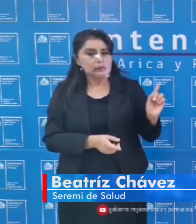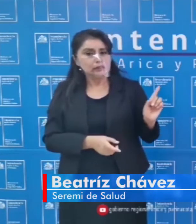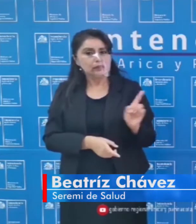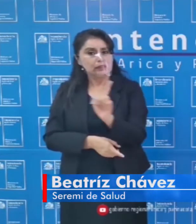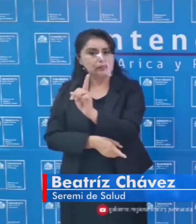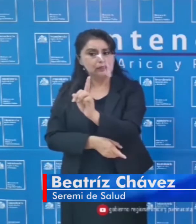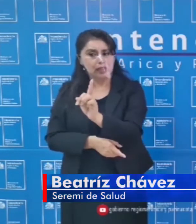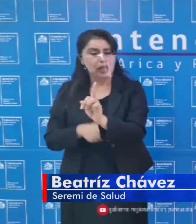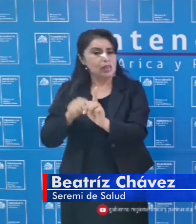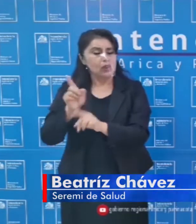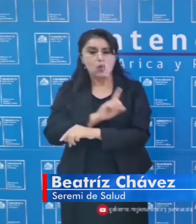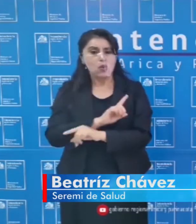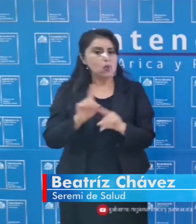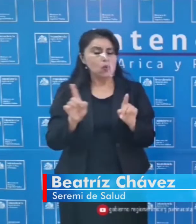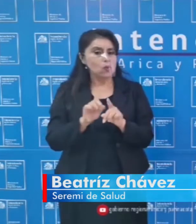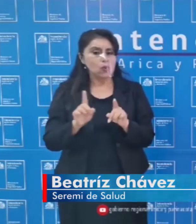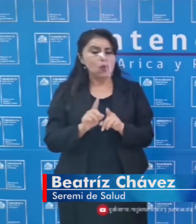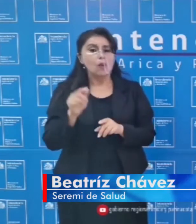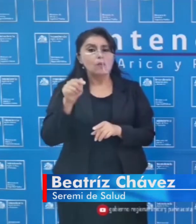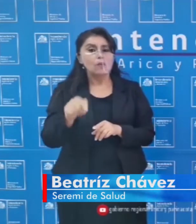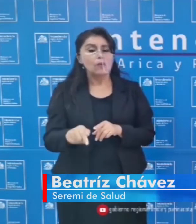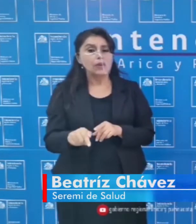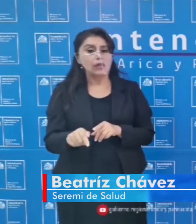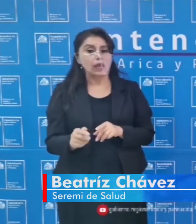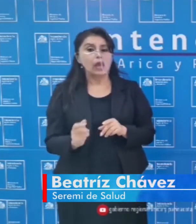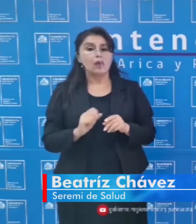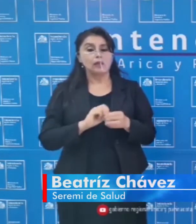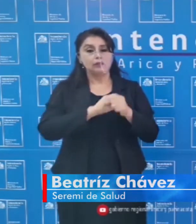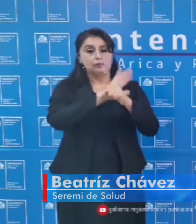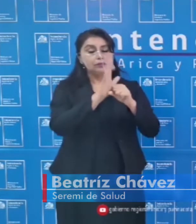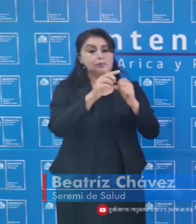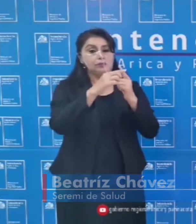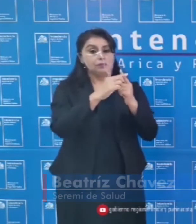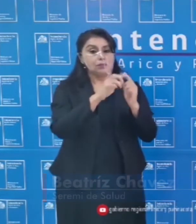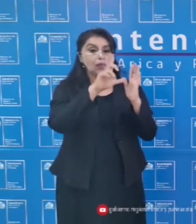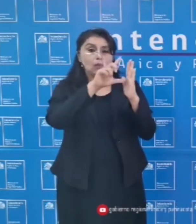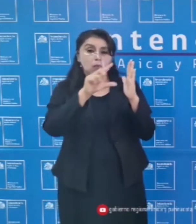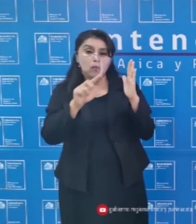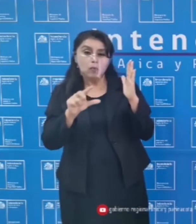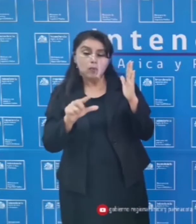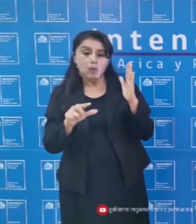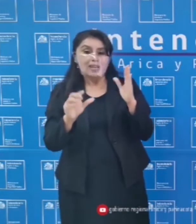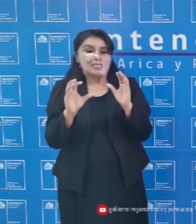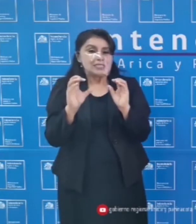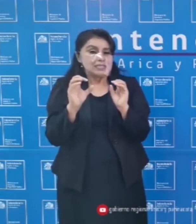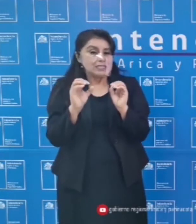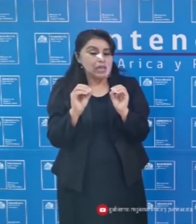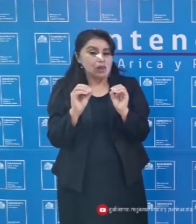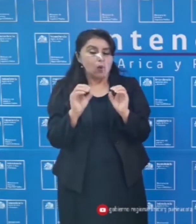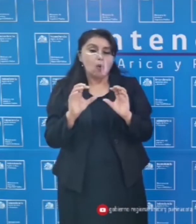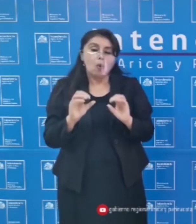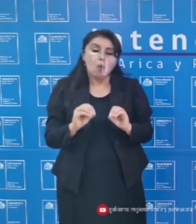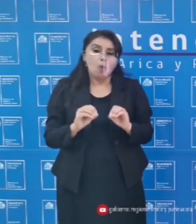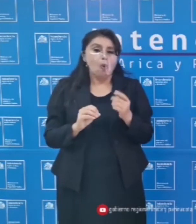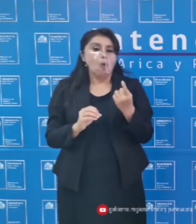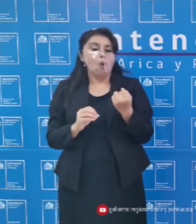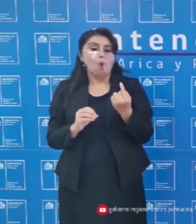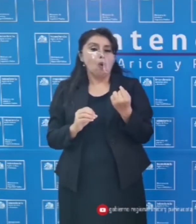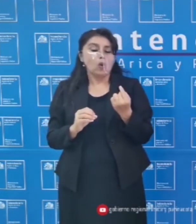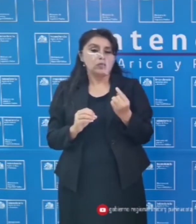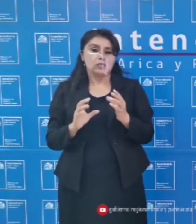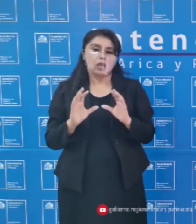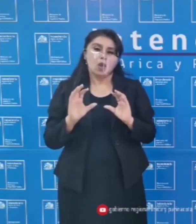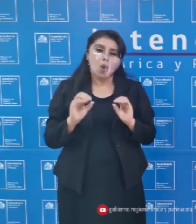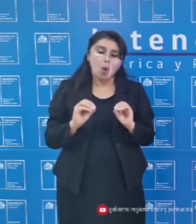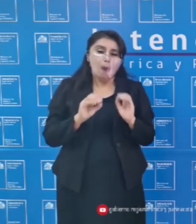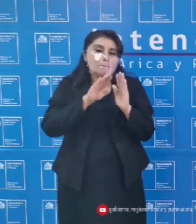personas, porque la única manera de llegar a esta cifra, de tener cero casos o casos bajo 10, 11 casos como fue el día de